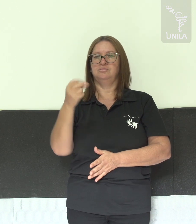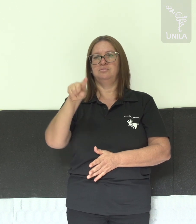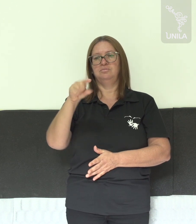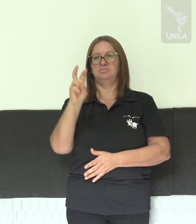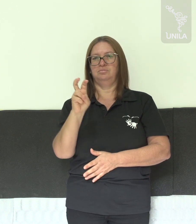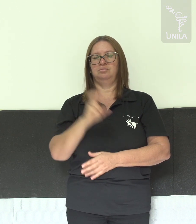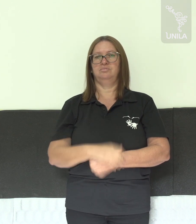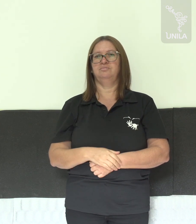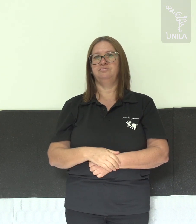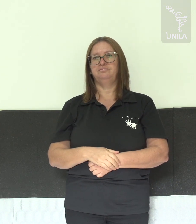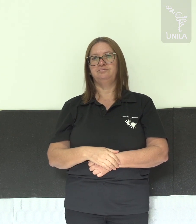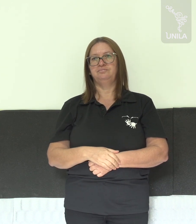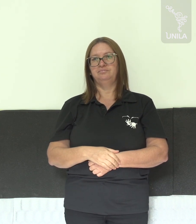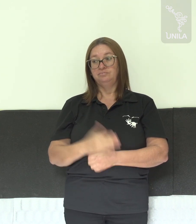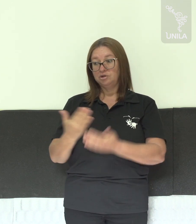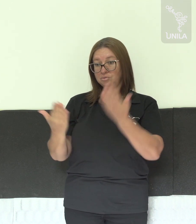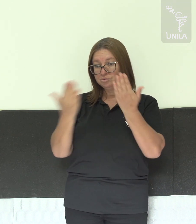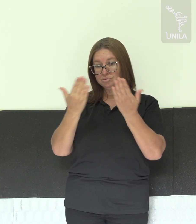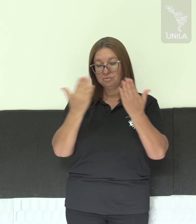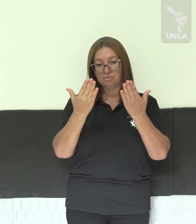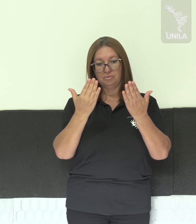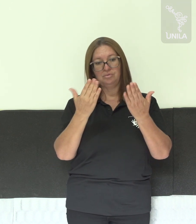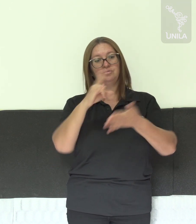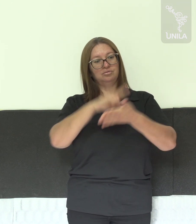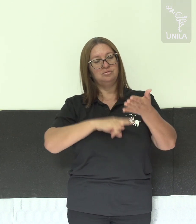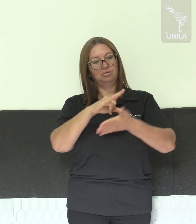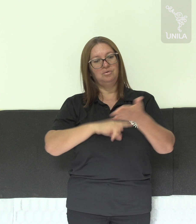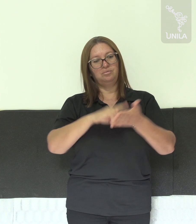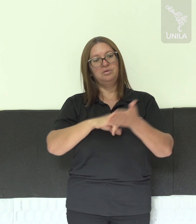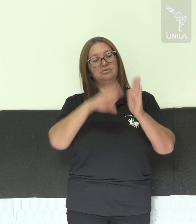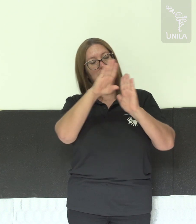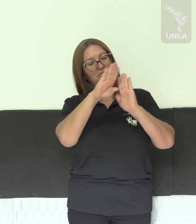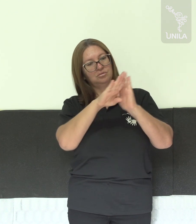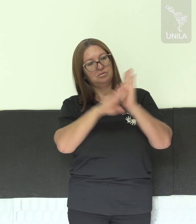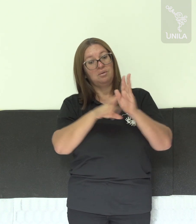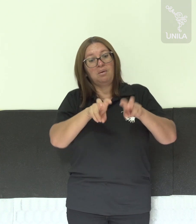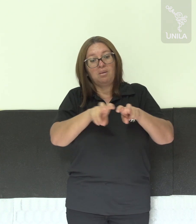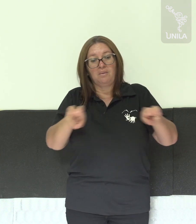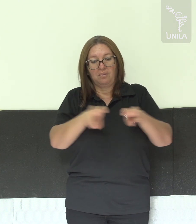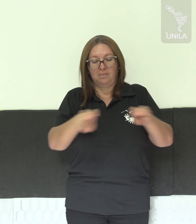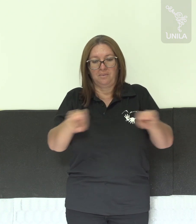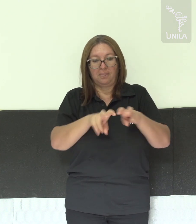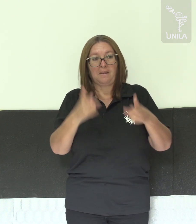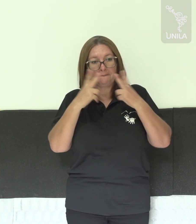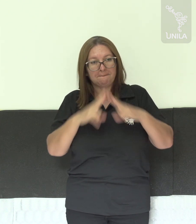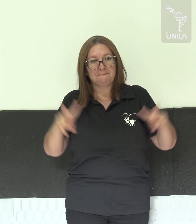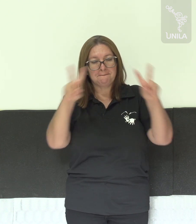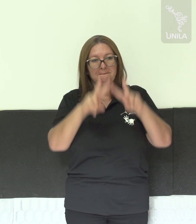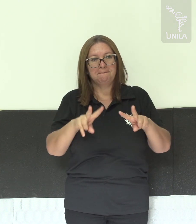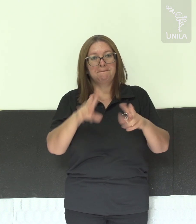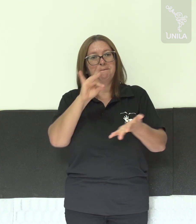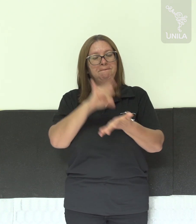7.3.6.5 Das análises de documentos e dos pareceres proferidos pelas bancas de verificação